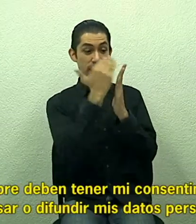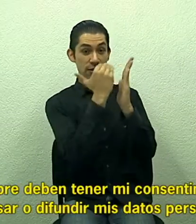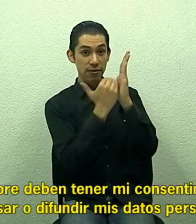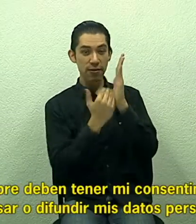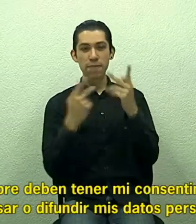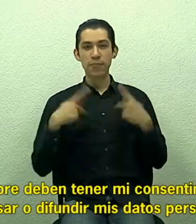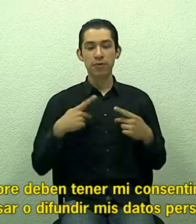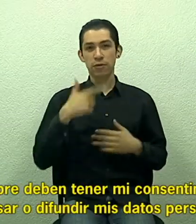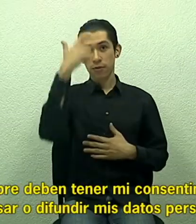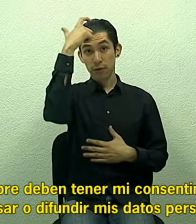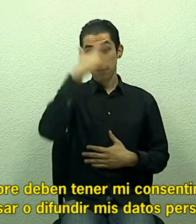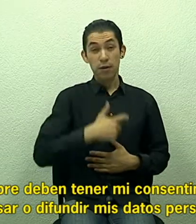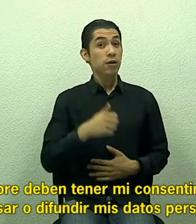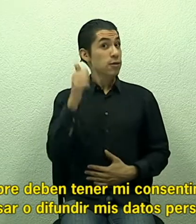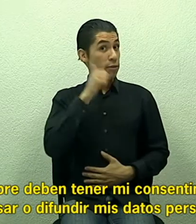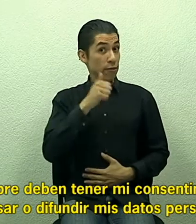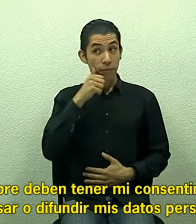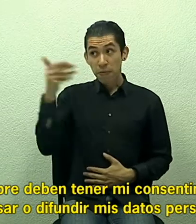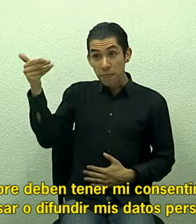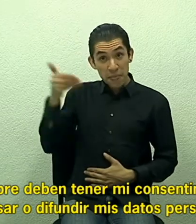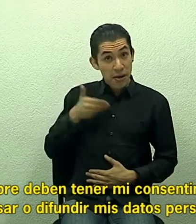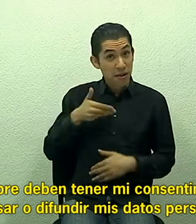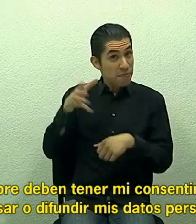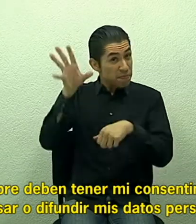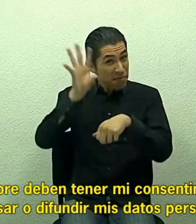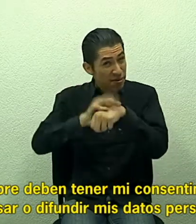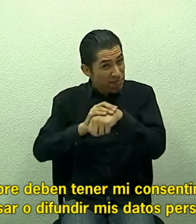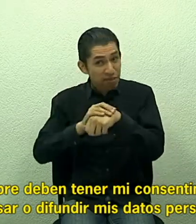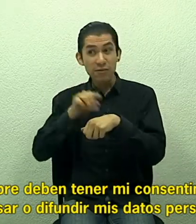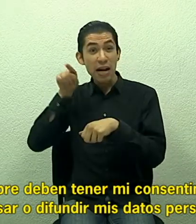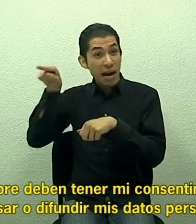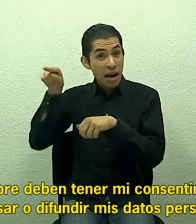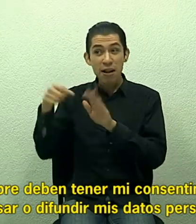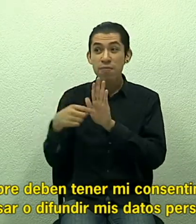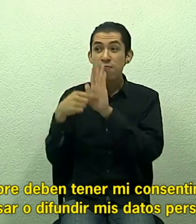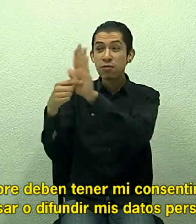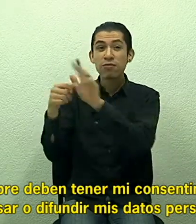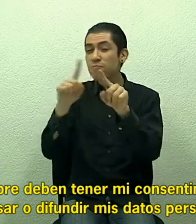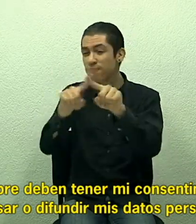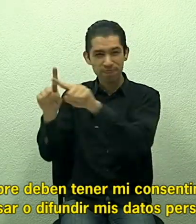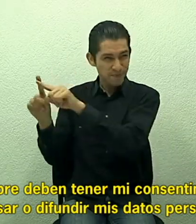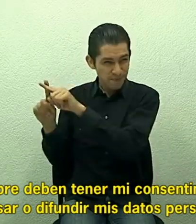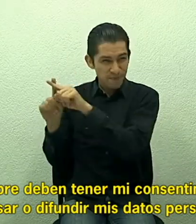siempre deben tener mi consentimiento para usar o difundir mis datos personales